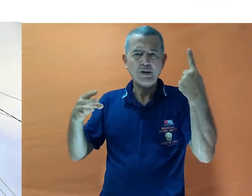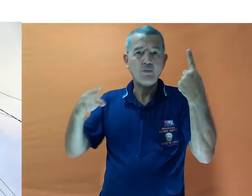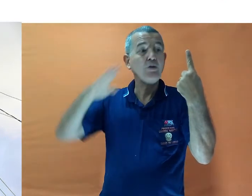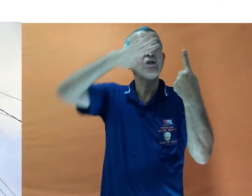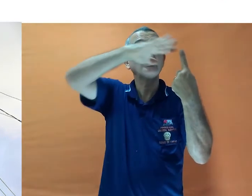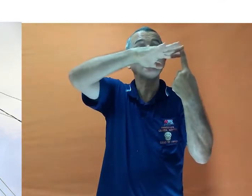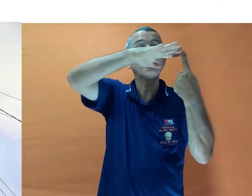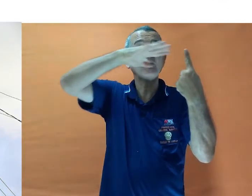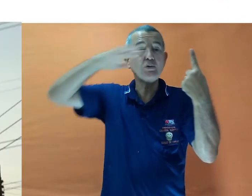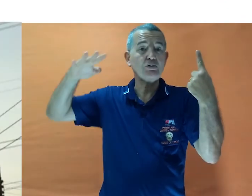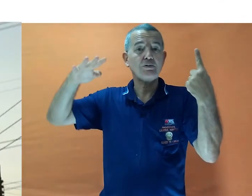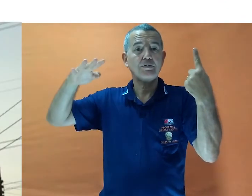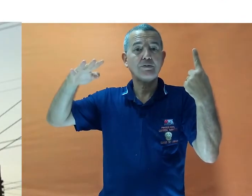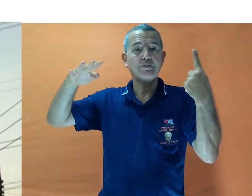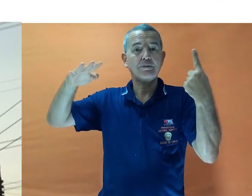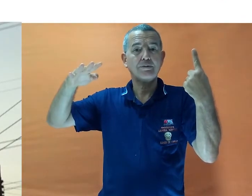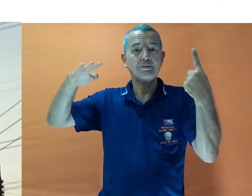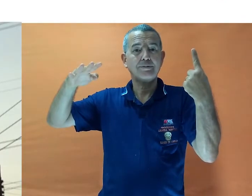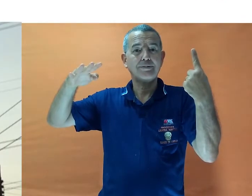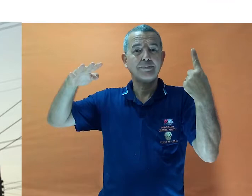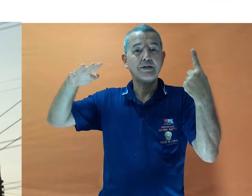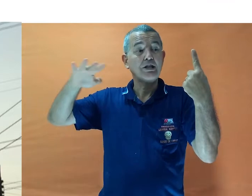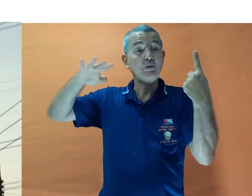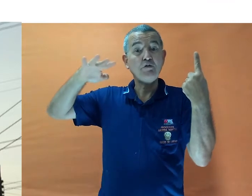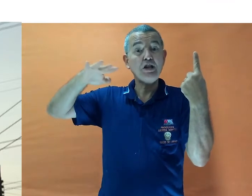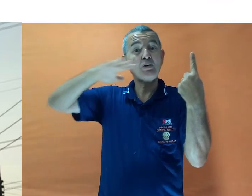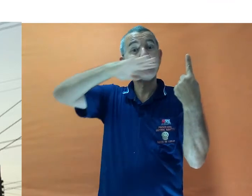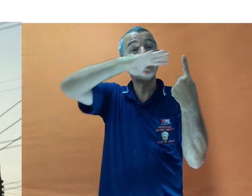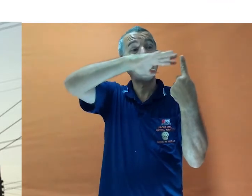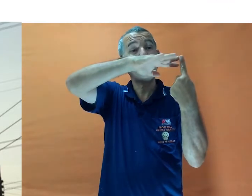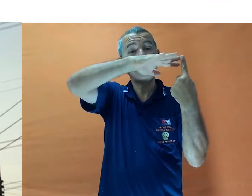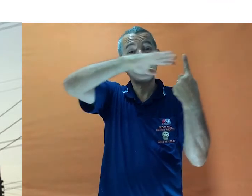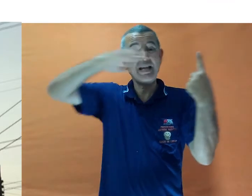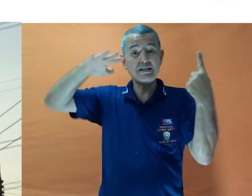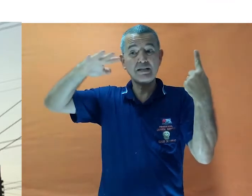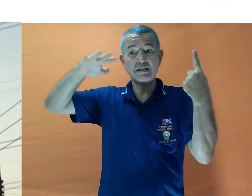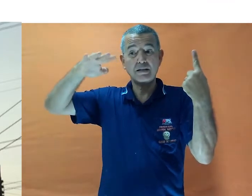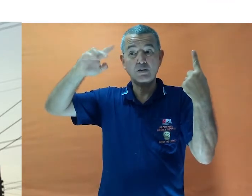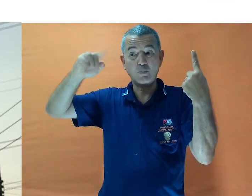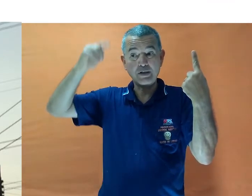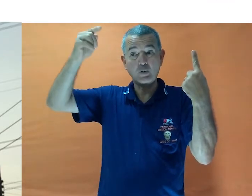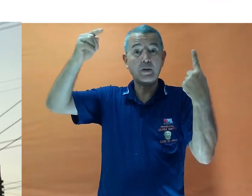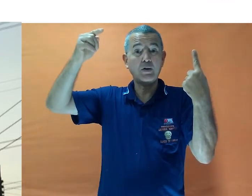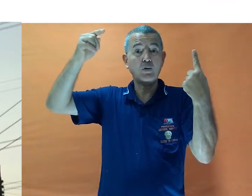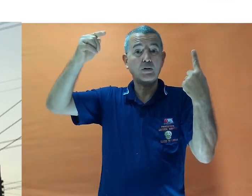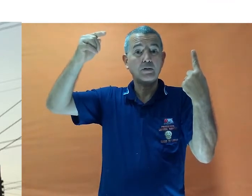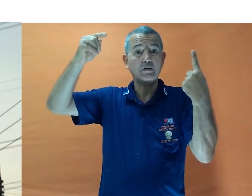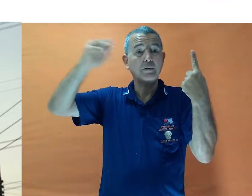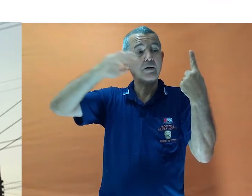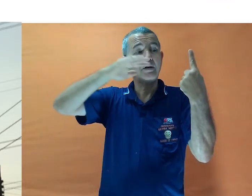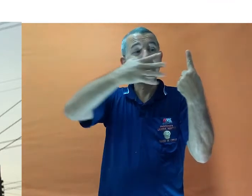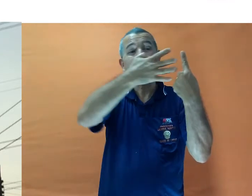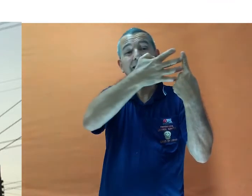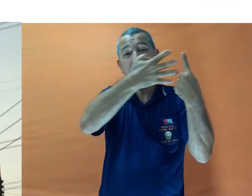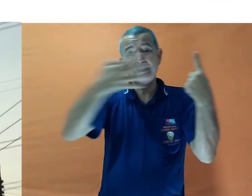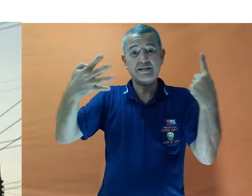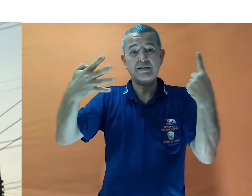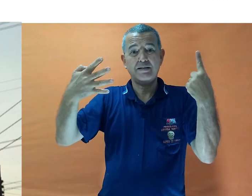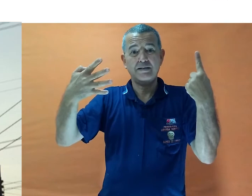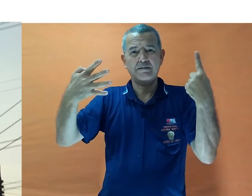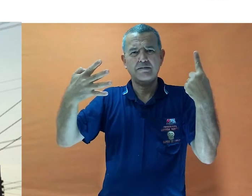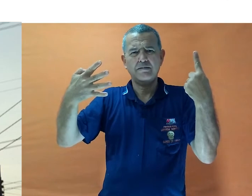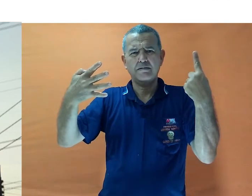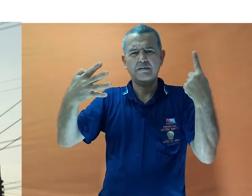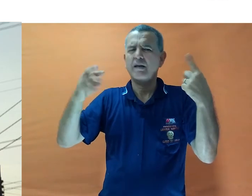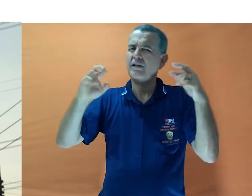Só. Tem os fios. Então vejam a diferença desses, do mais superior, e